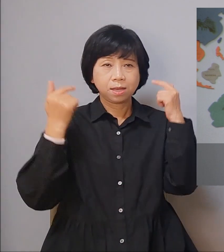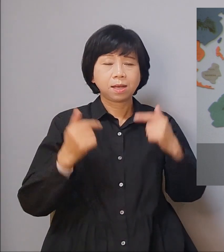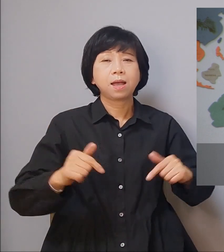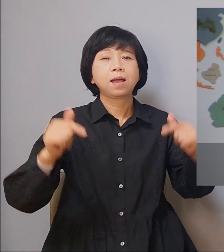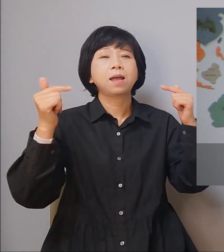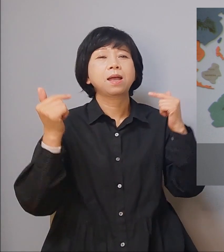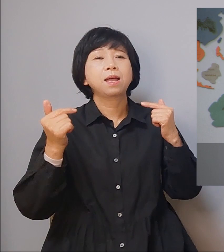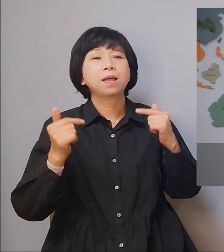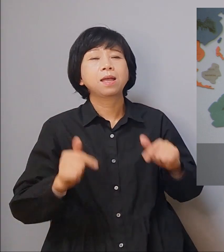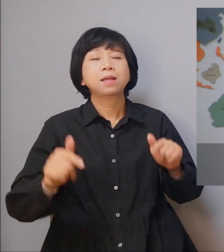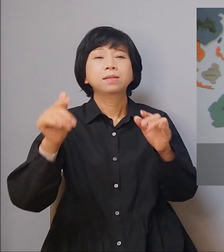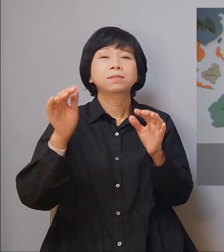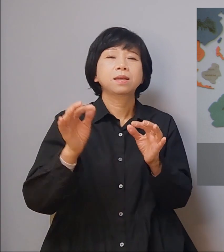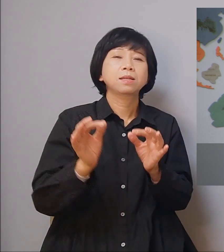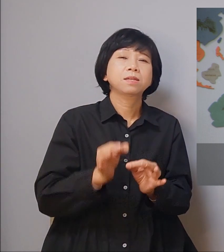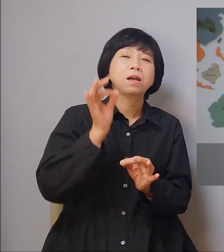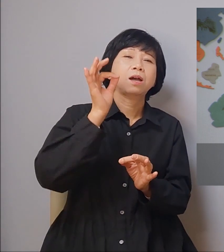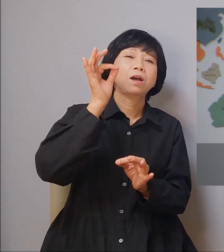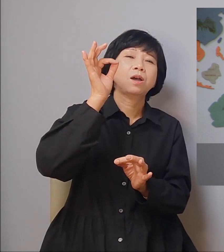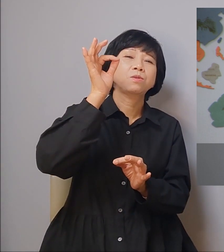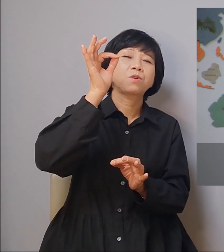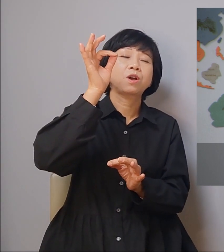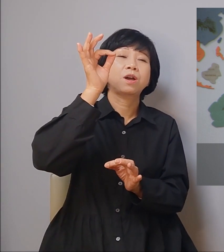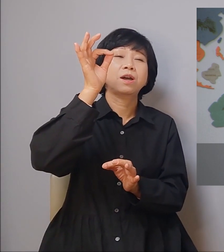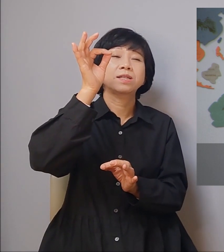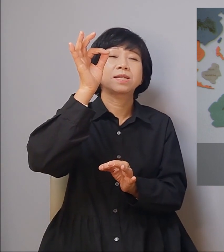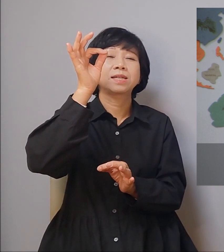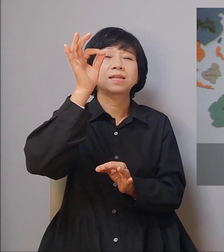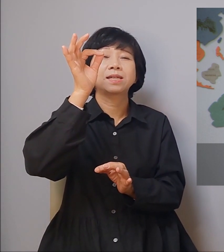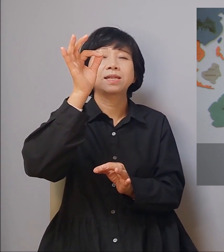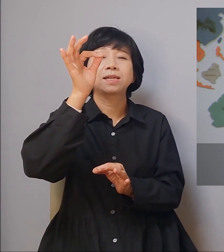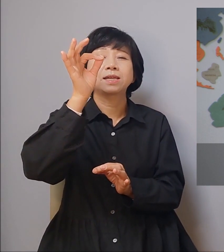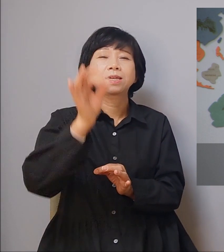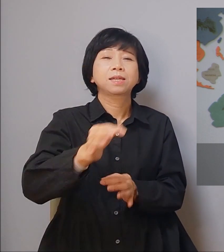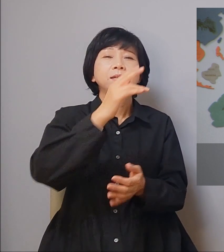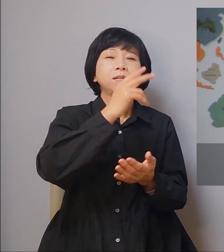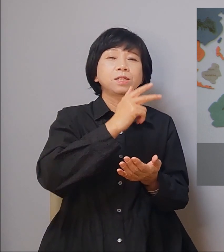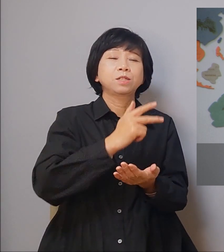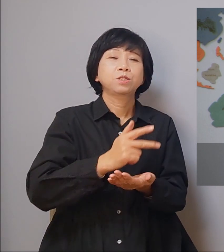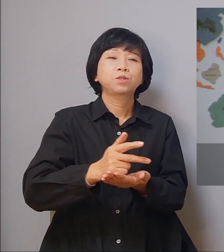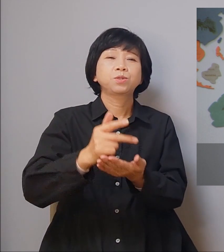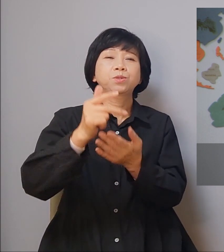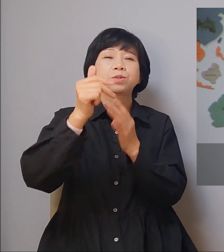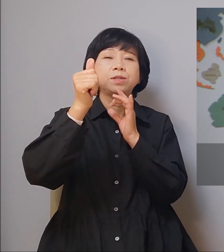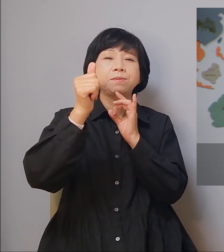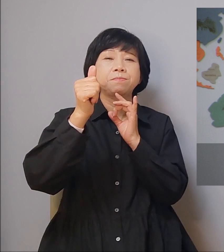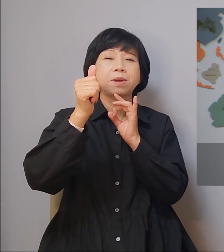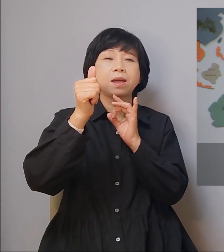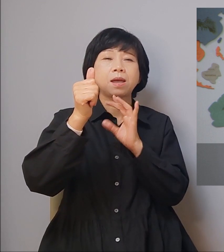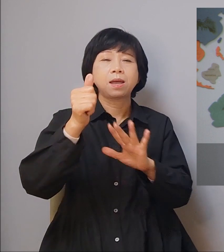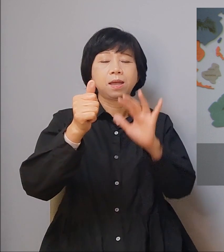소망, 내가 항상 영원 주님만을 섬기겠습니다.